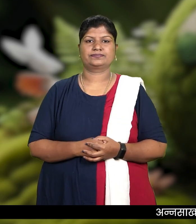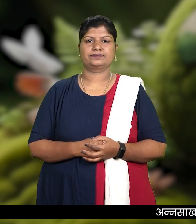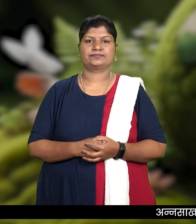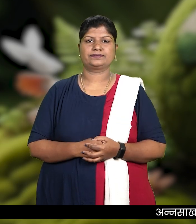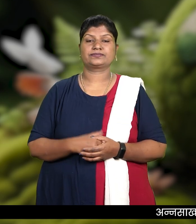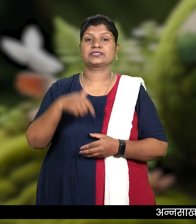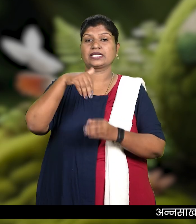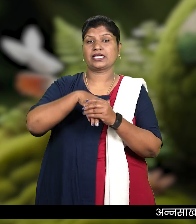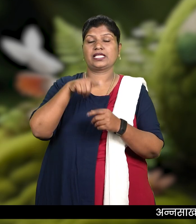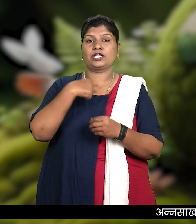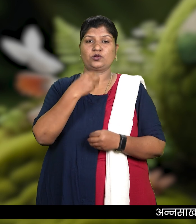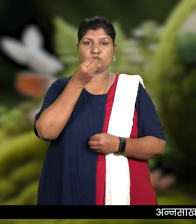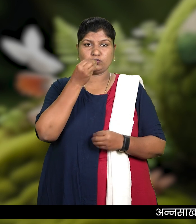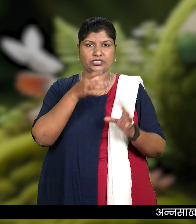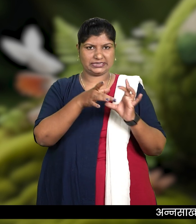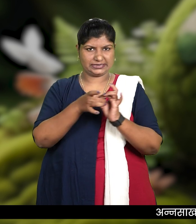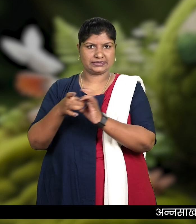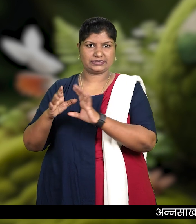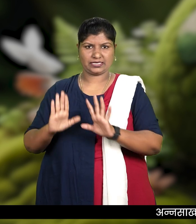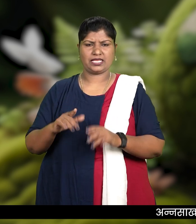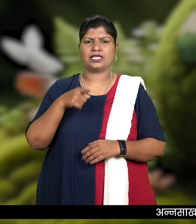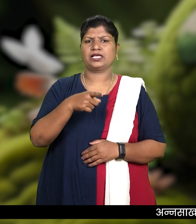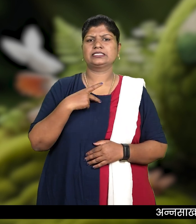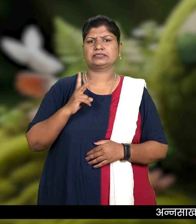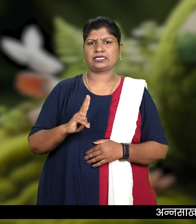अन्न साखळीमध्ये केवळ पोषक तत्वेच हस्तांतरित होत नाहीत,